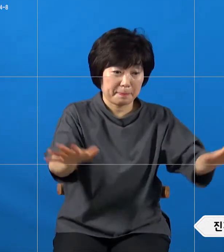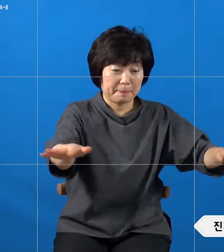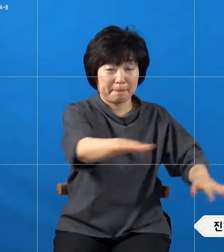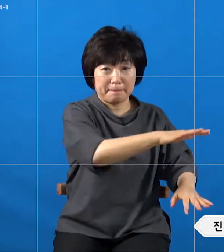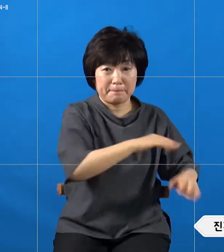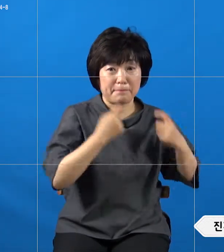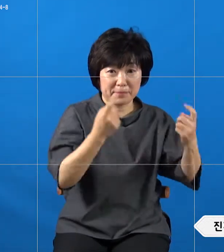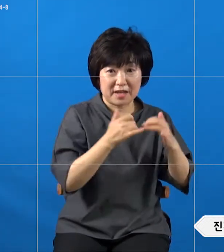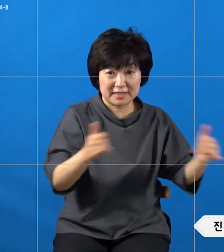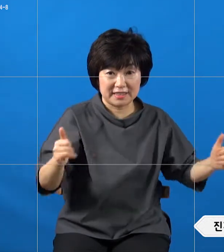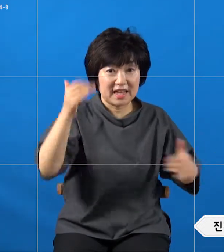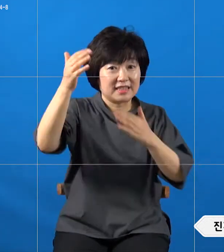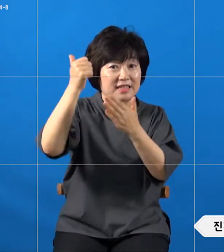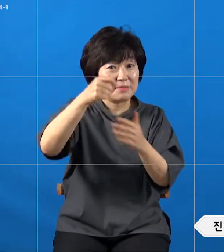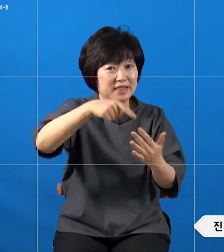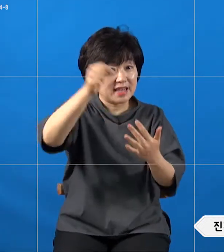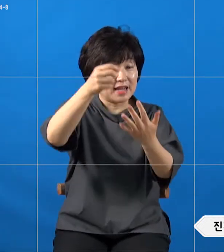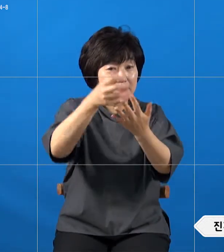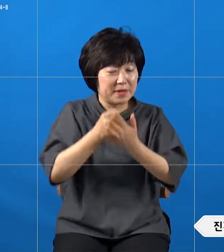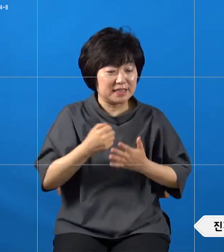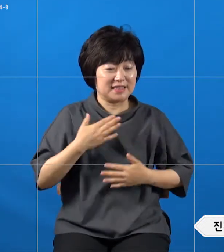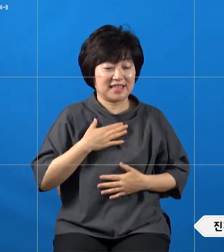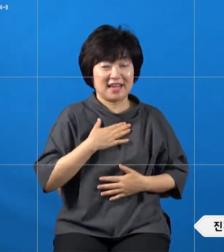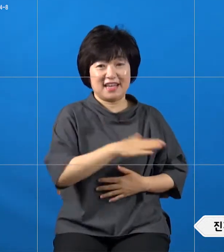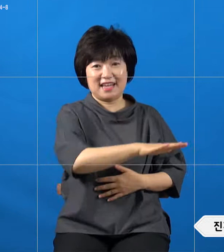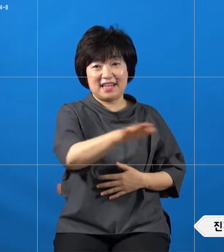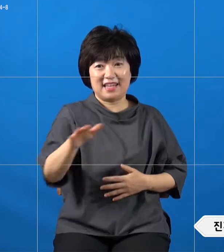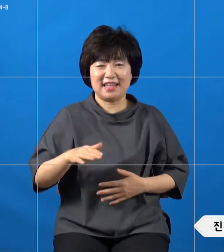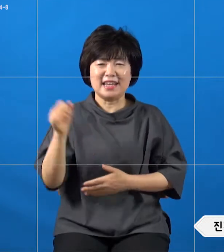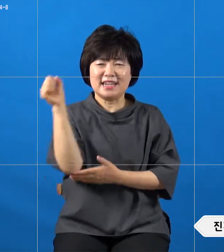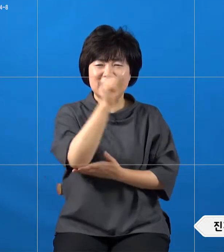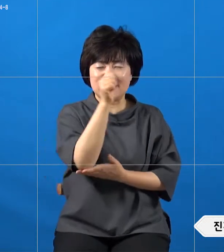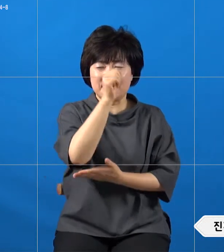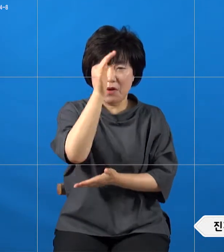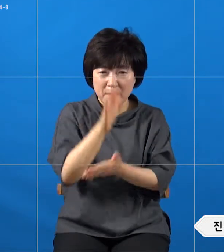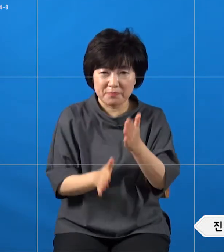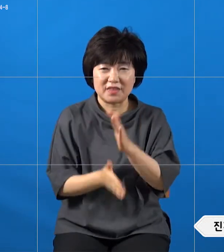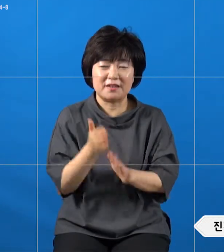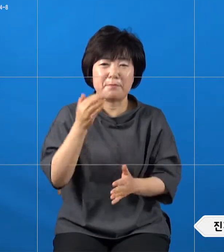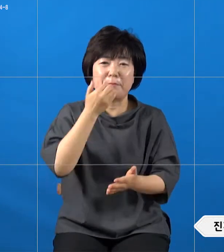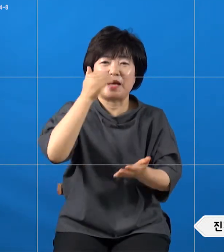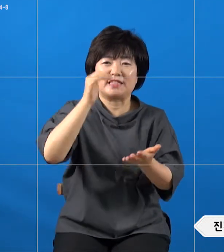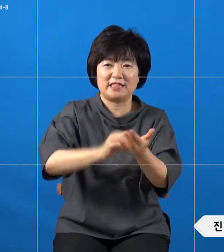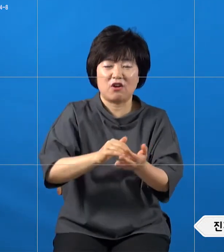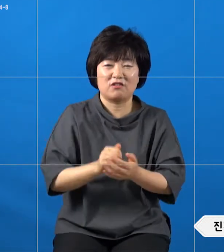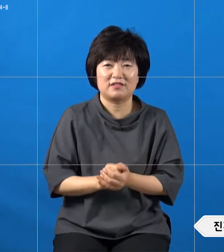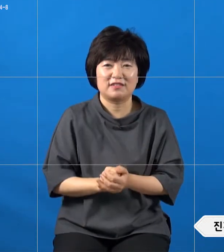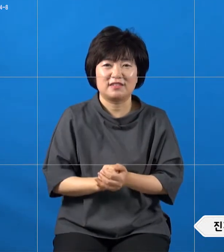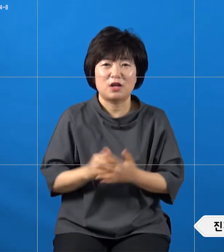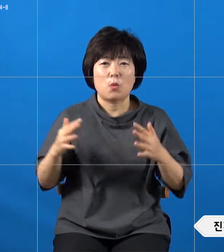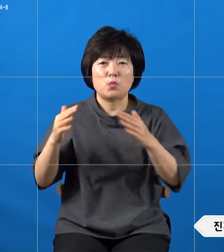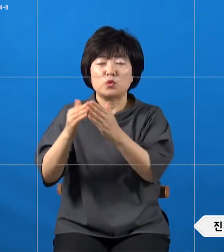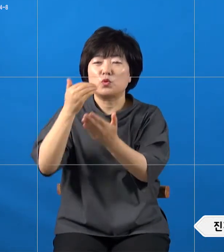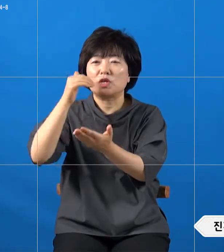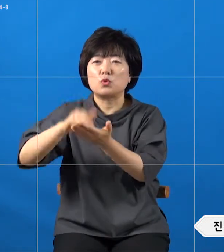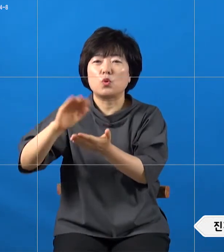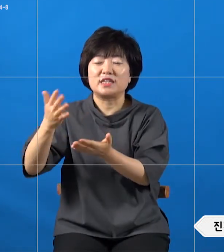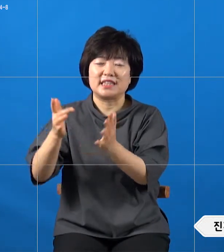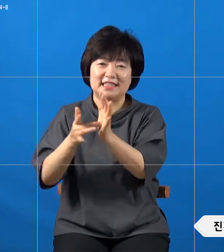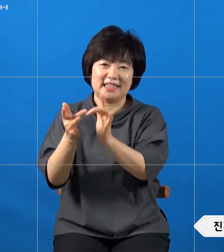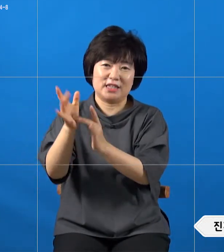나그네, 그러나 하나님의 택하심을 받은 우리에게 흔들리지 않는 반석 모퉁이 돌